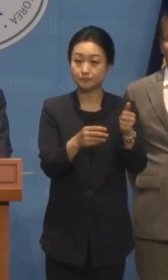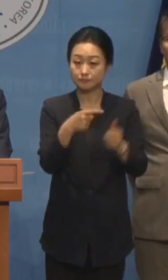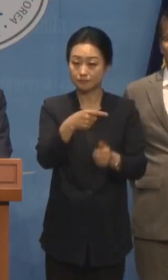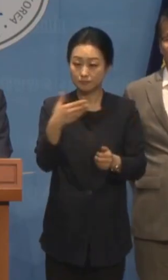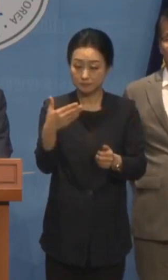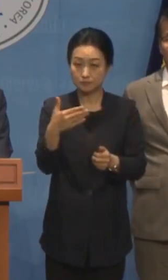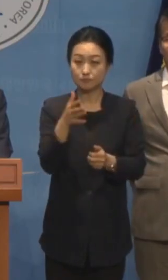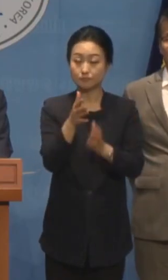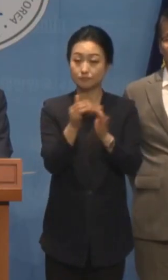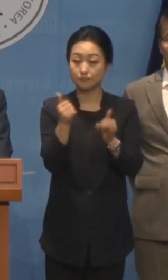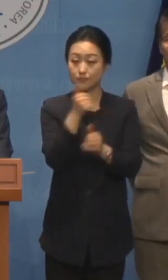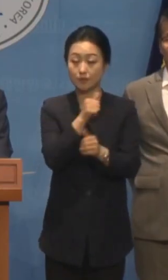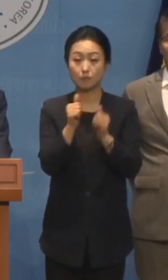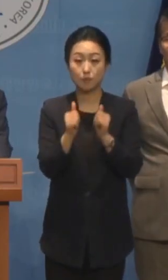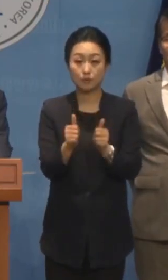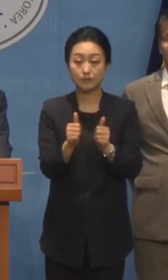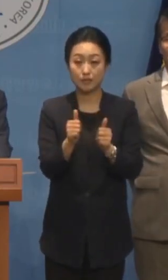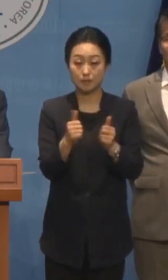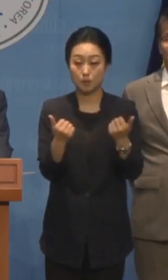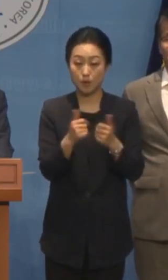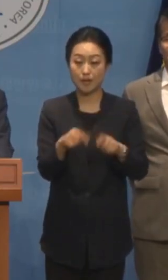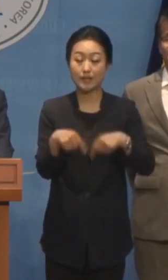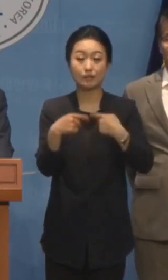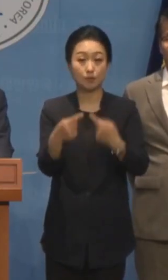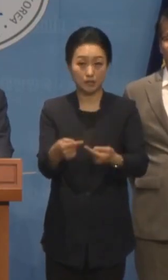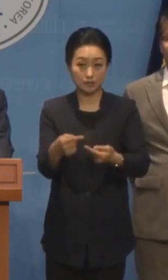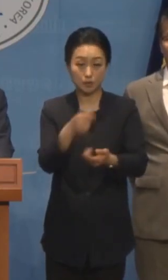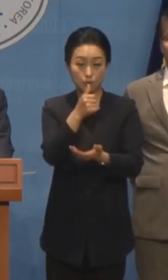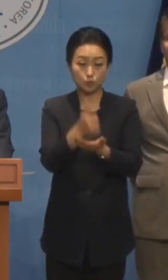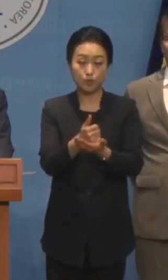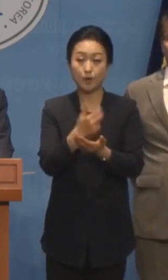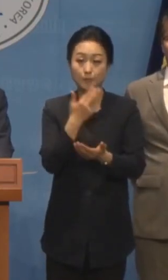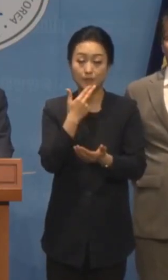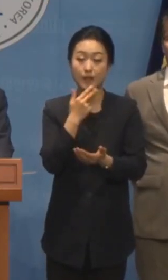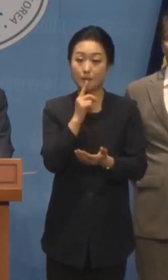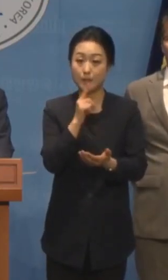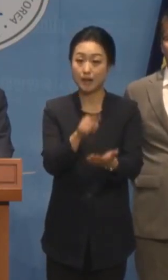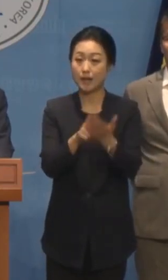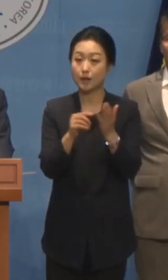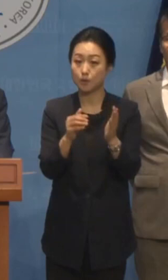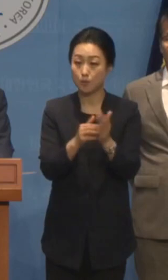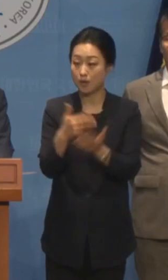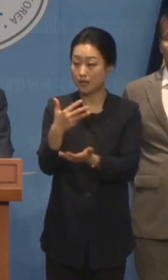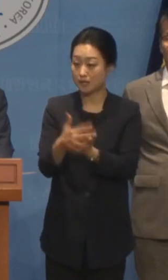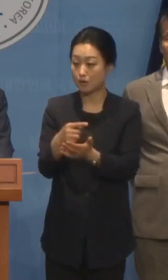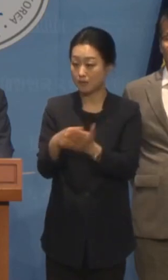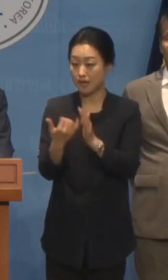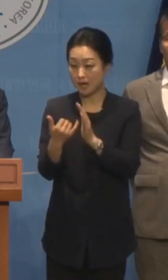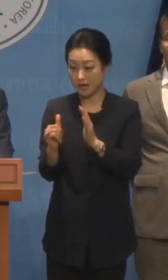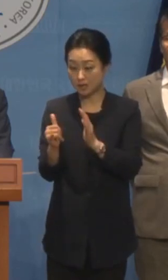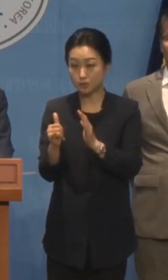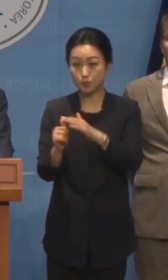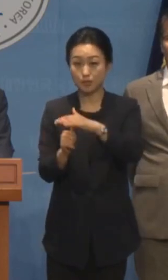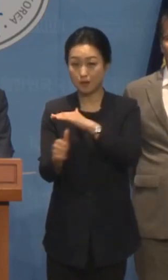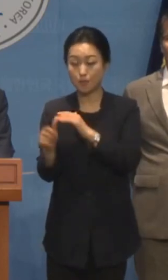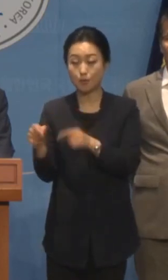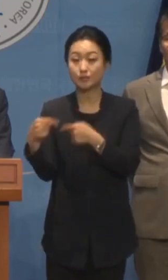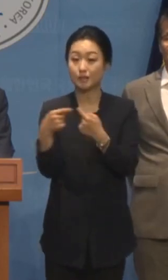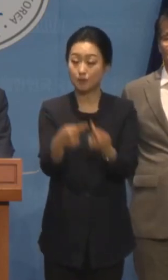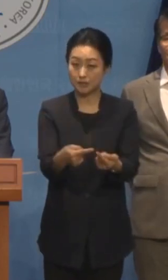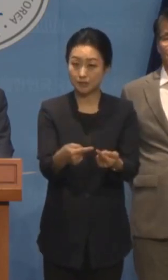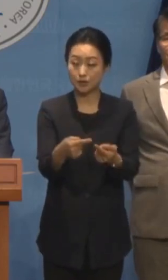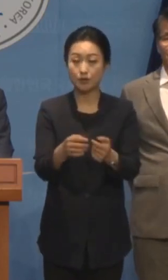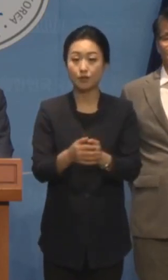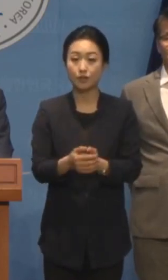소방서장 측은 변호인이 회의에 참석해서 무혐의를 주장했고 그리고 이태원 참사 유가족 측은 유가족 대표 등이 참석해